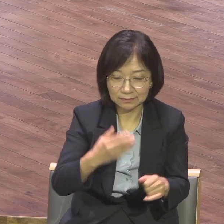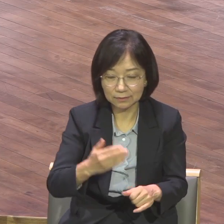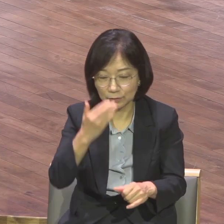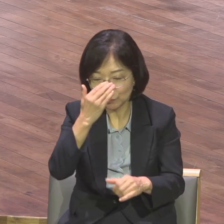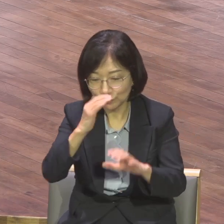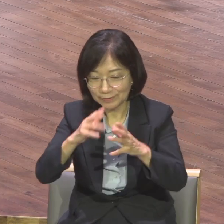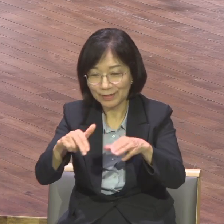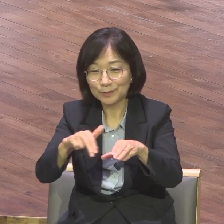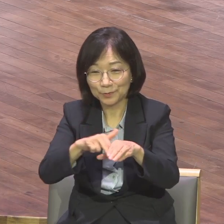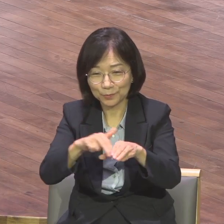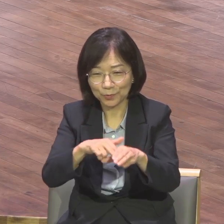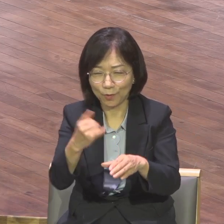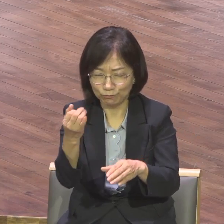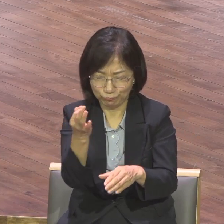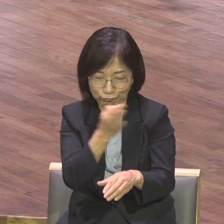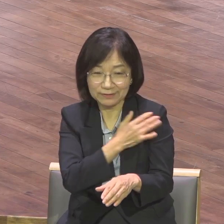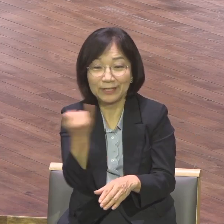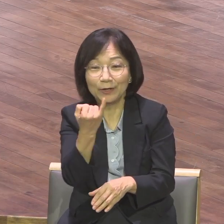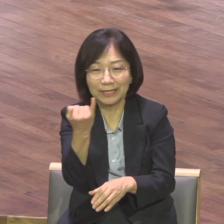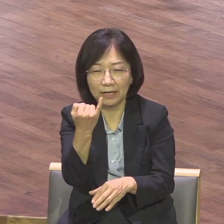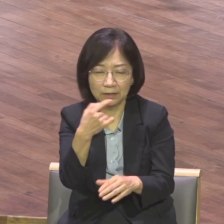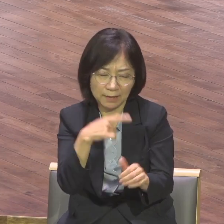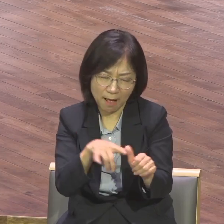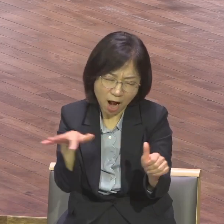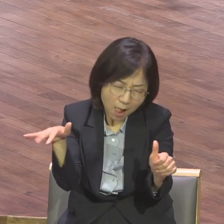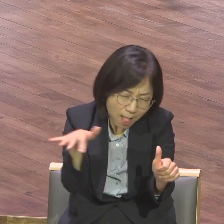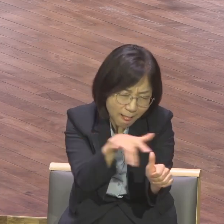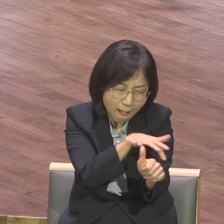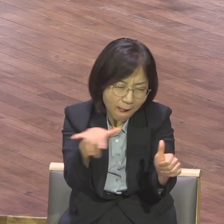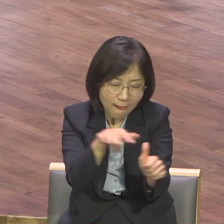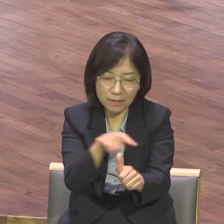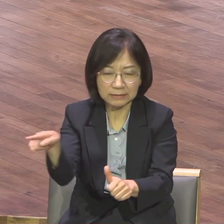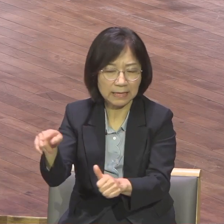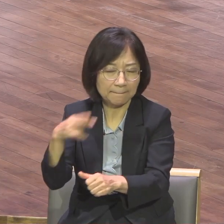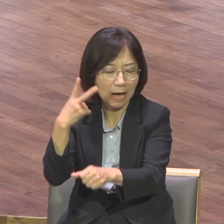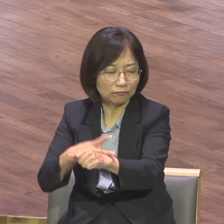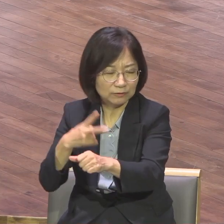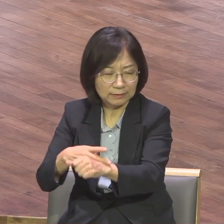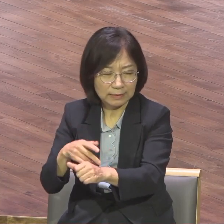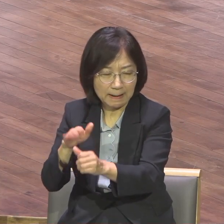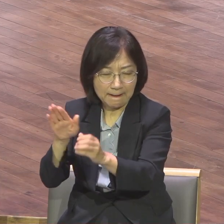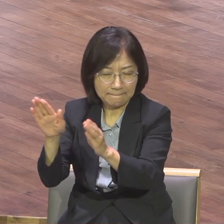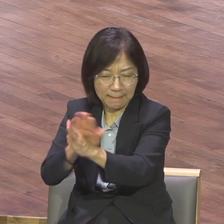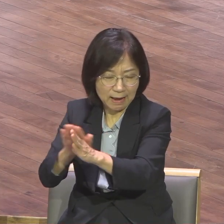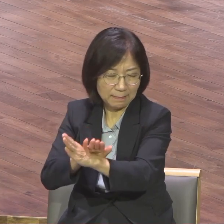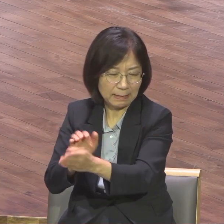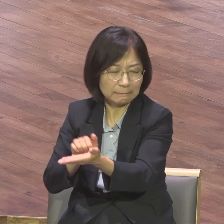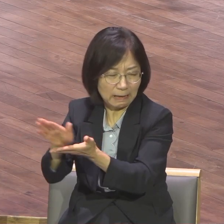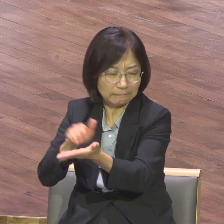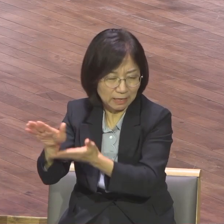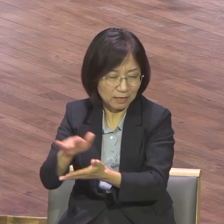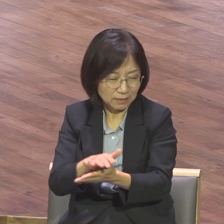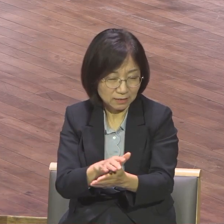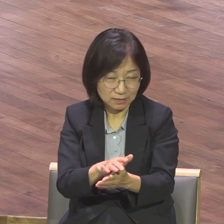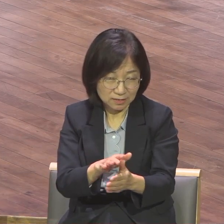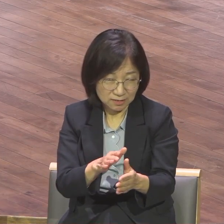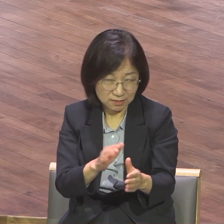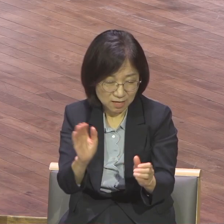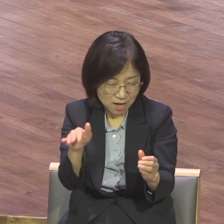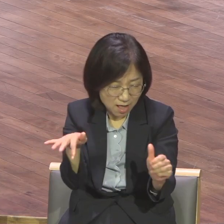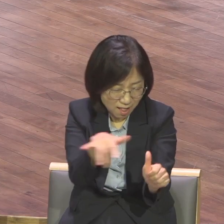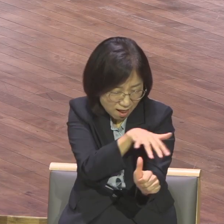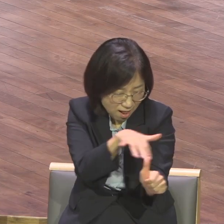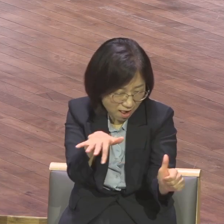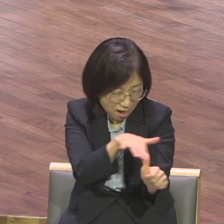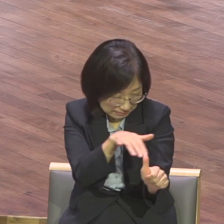신의 유력자들을 선동해가지고 바울과 바나바를 쫓아냈지만은 바울이 복음 전파를 그만둔 것이